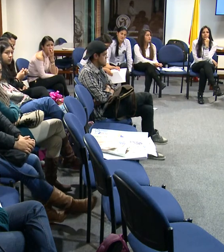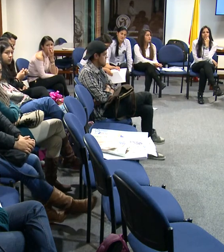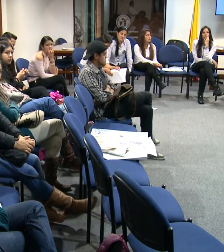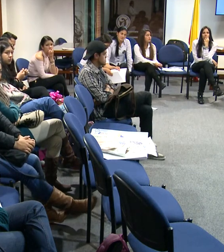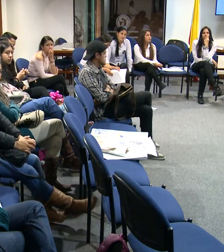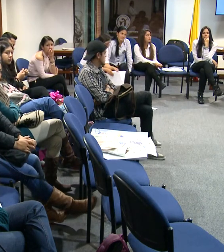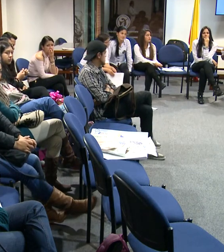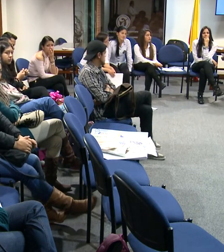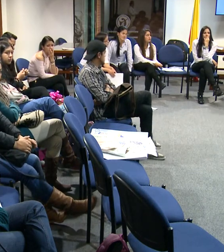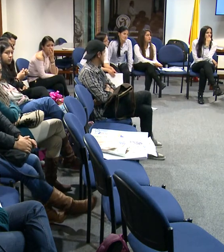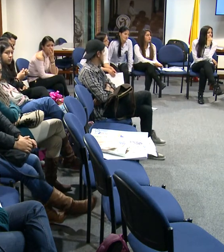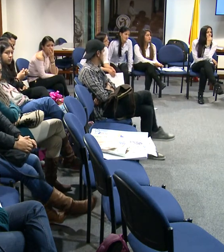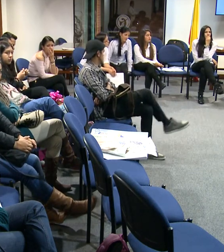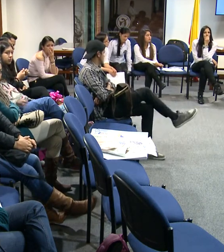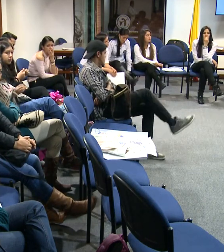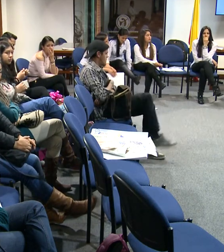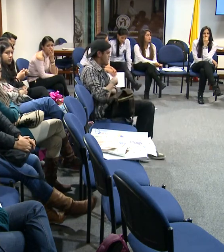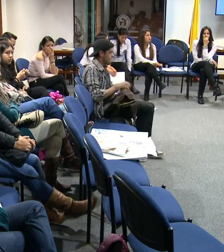con los,